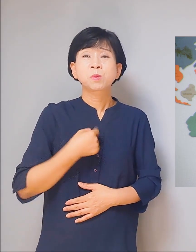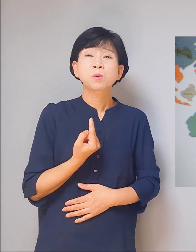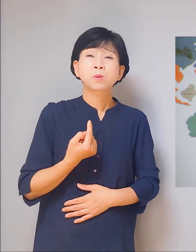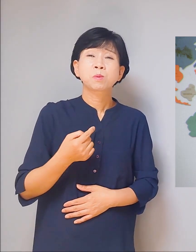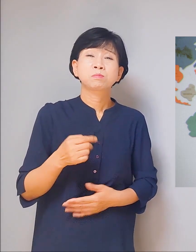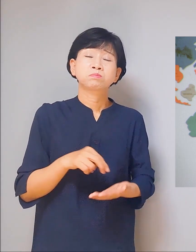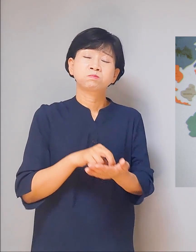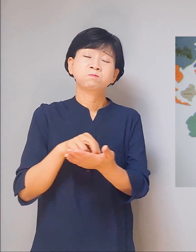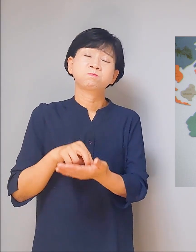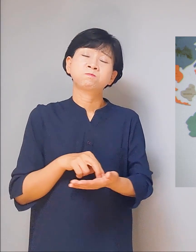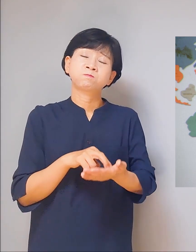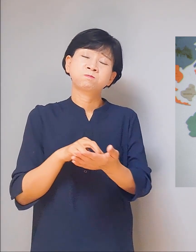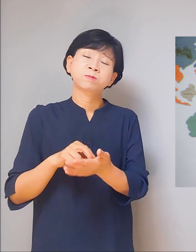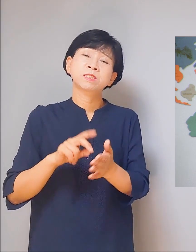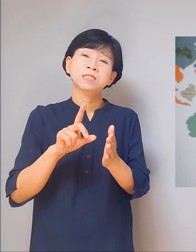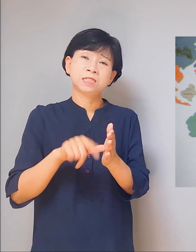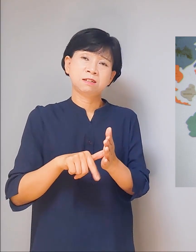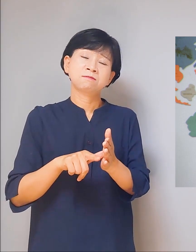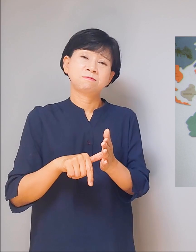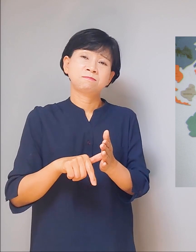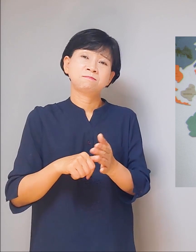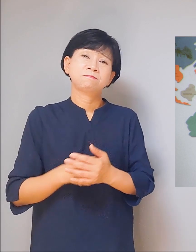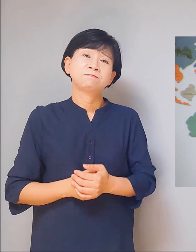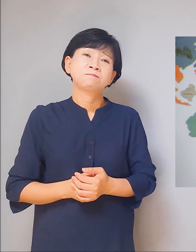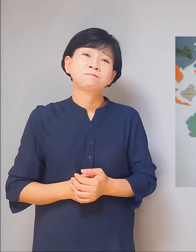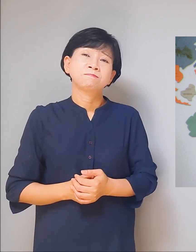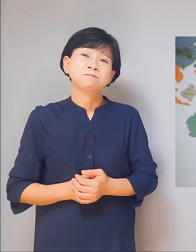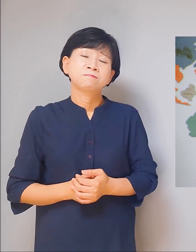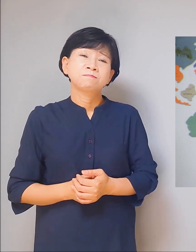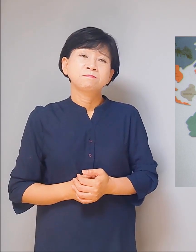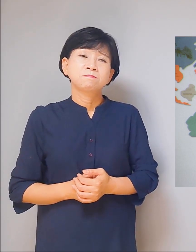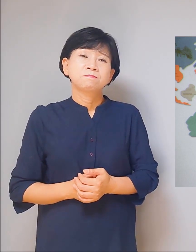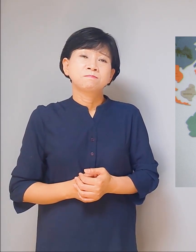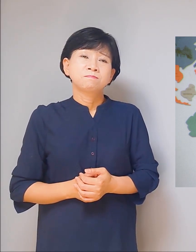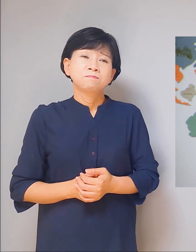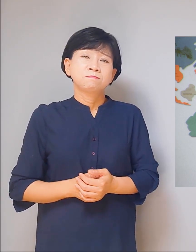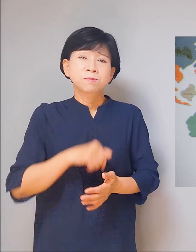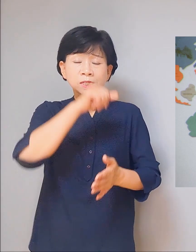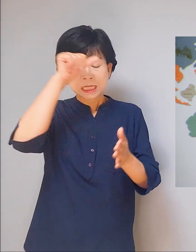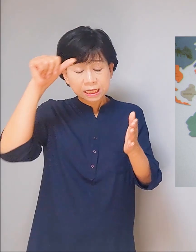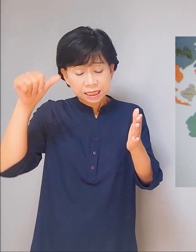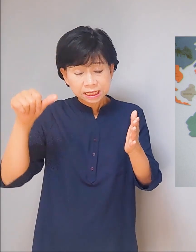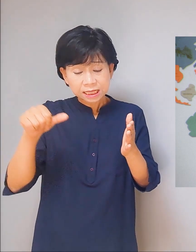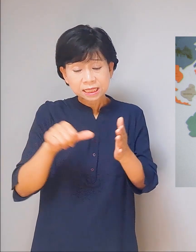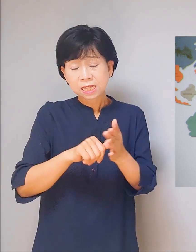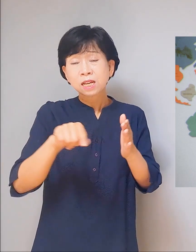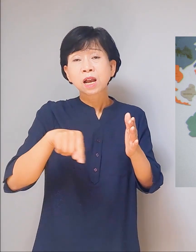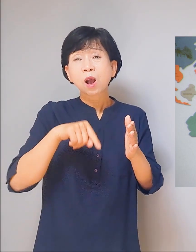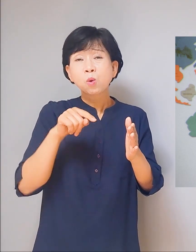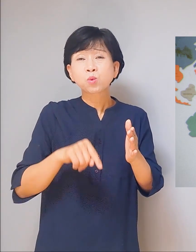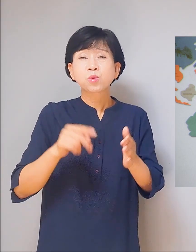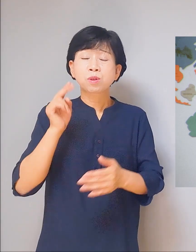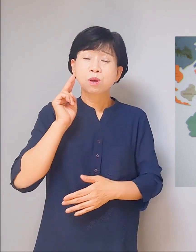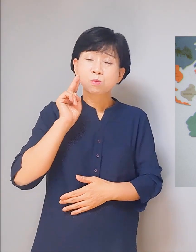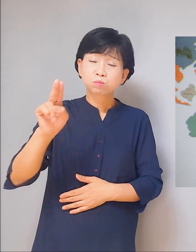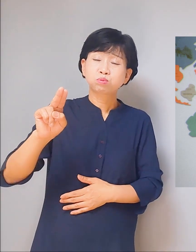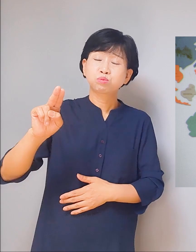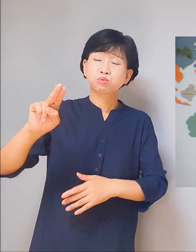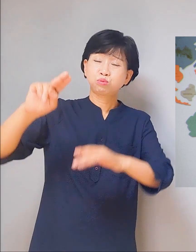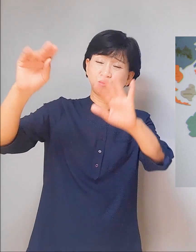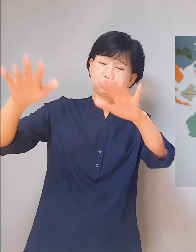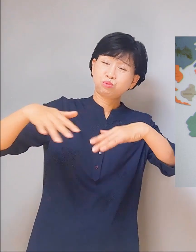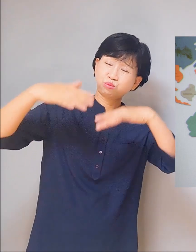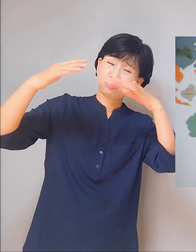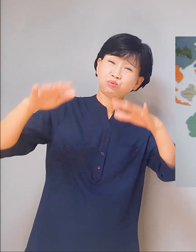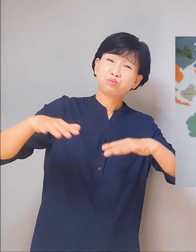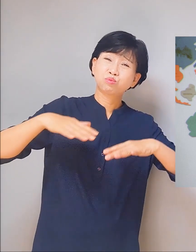시간을 보내야만도 합니다. 여러분, 이런 인생 속에서 풍랑은 예고도 없이 또